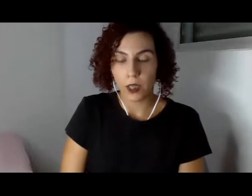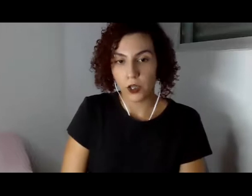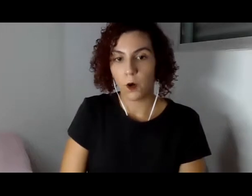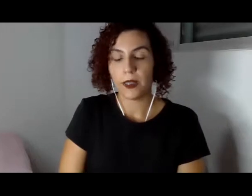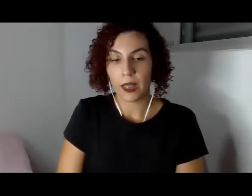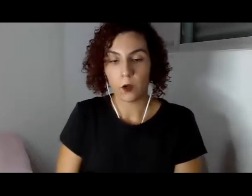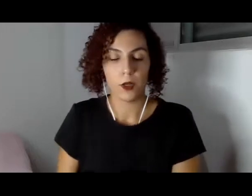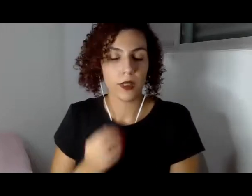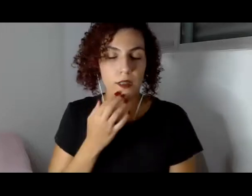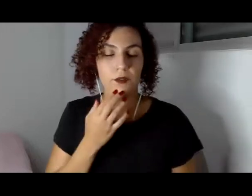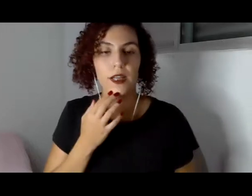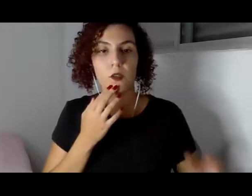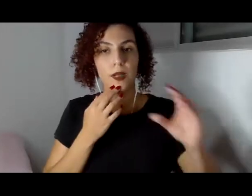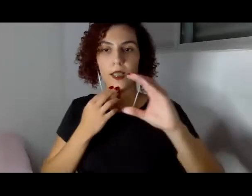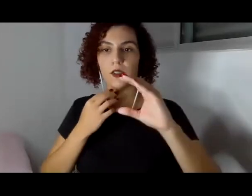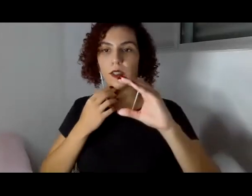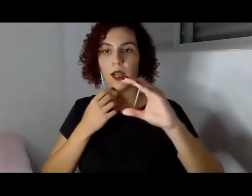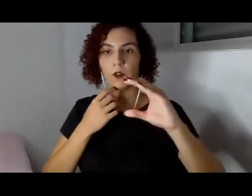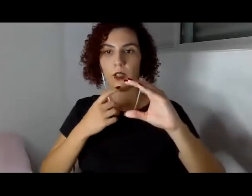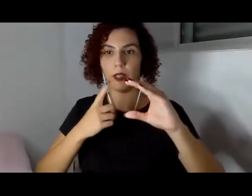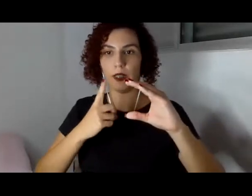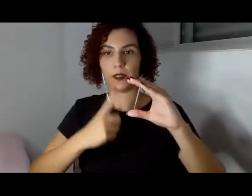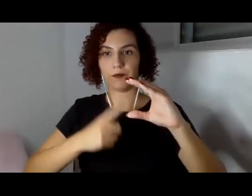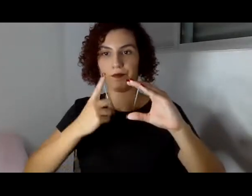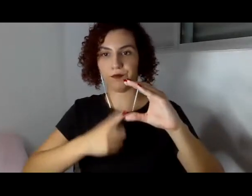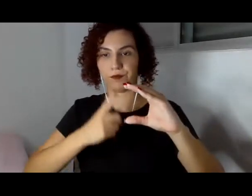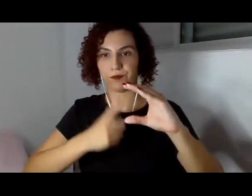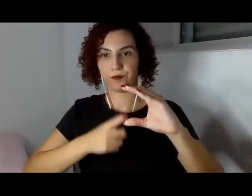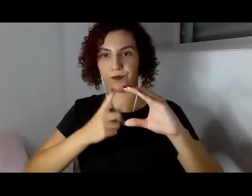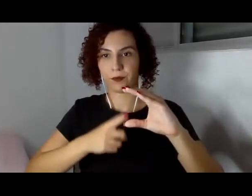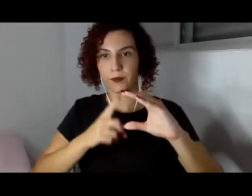Inclusive, alguém tinha comentado comigo terça-feira sobre este sinal de clínica.